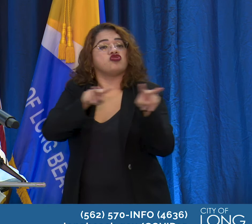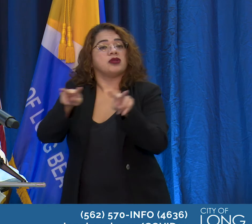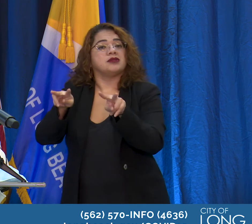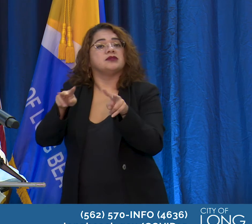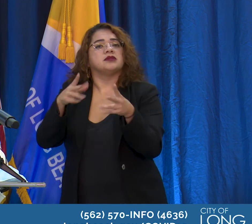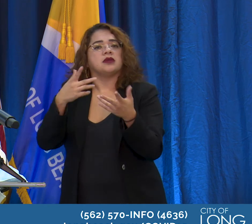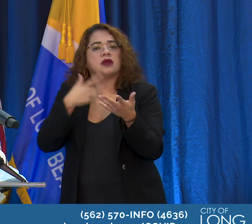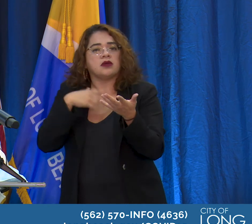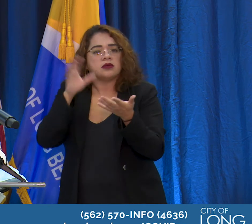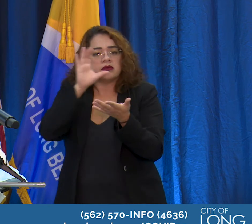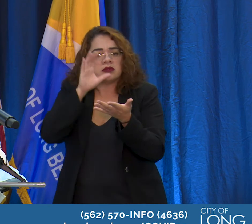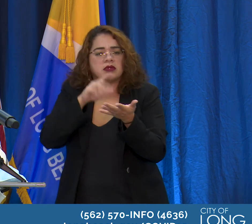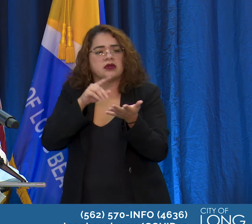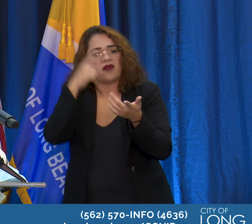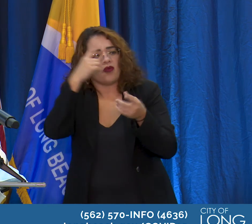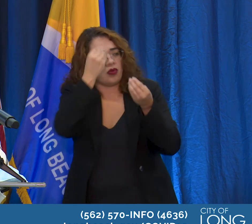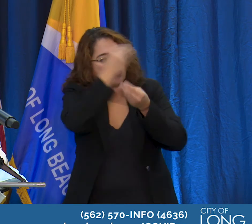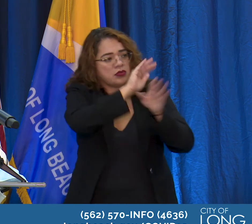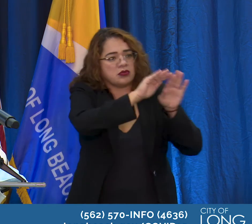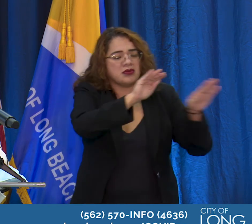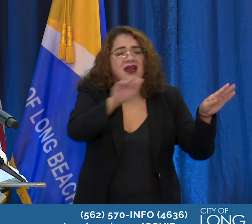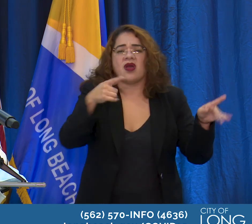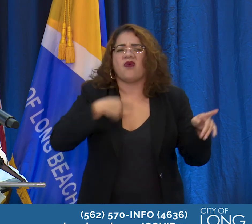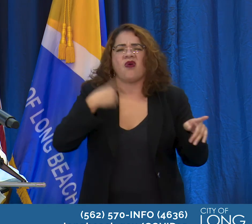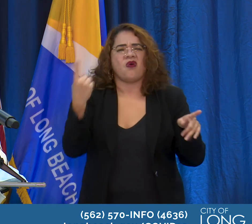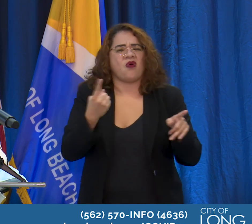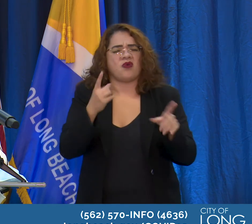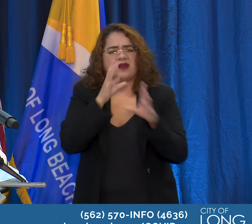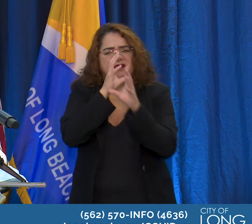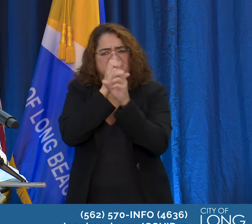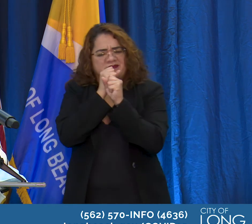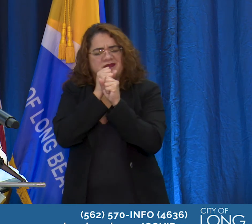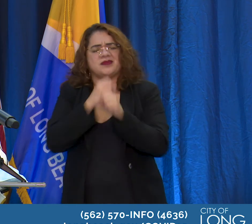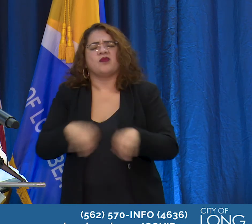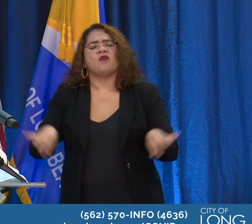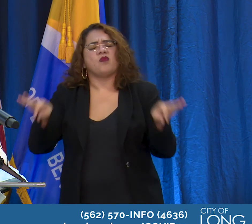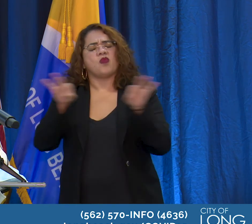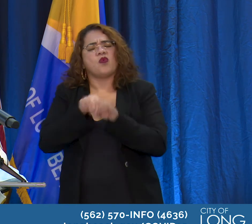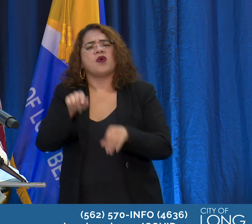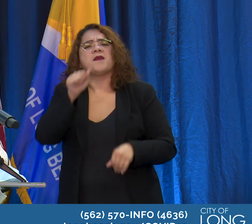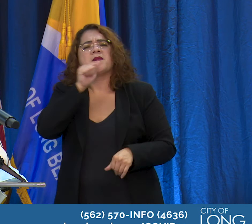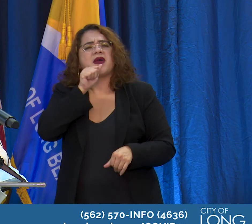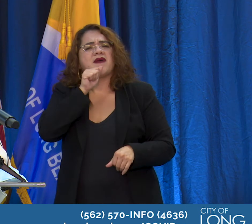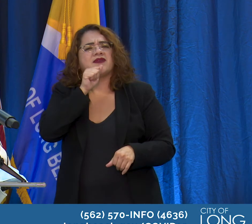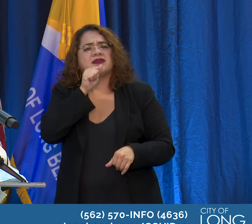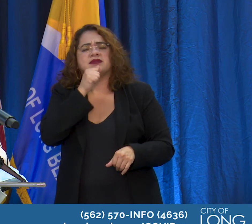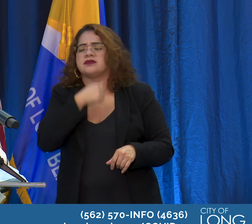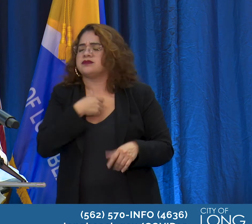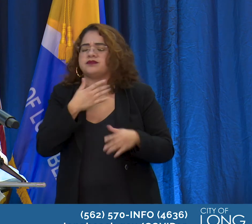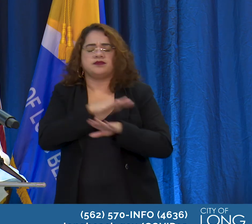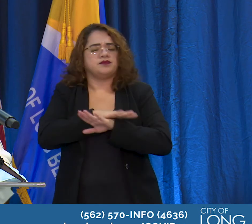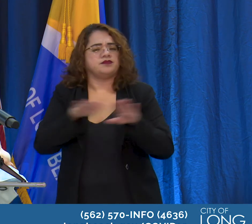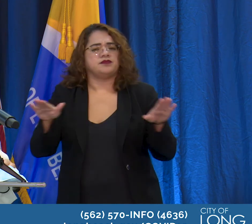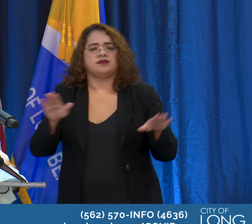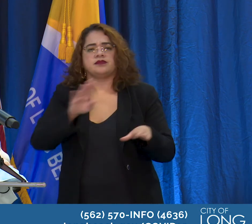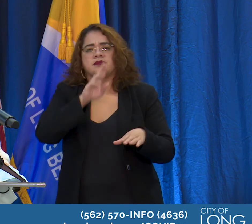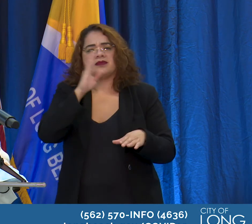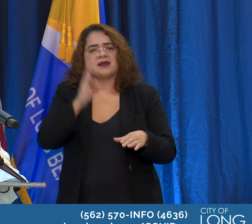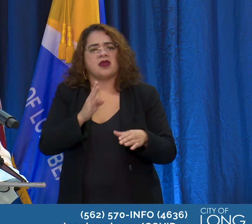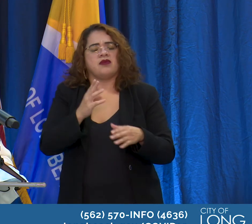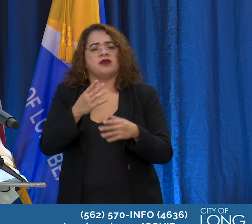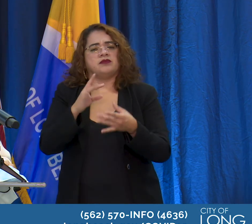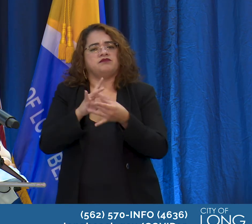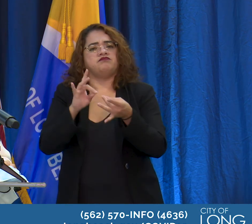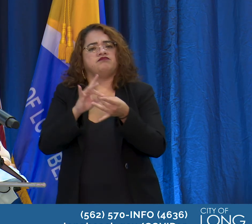de contacto. Entonces es importante que mantengamos la privacidad de cualquier persona que está buscando esa atención